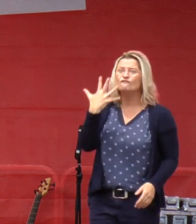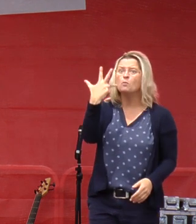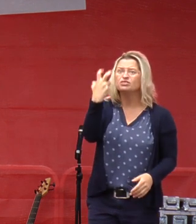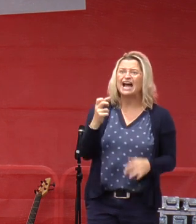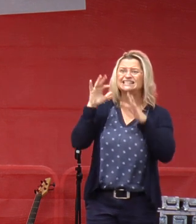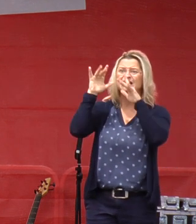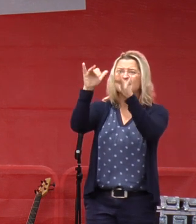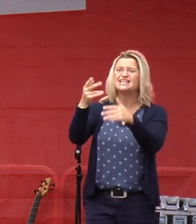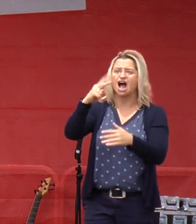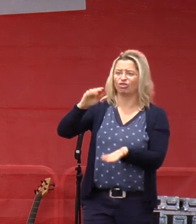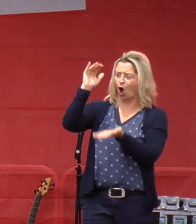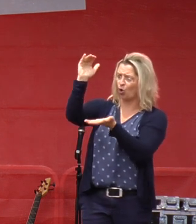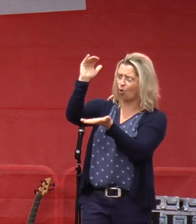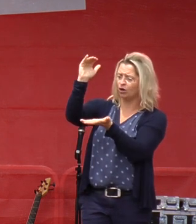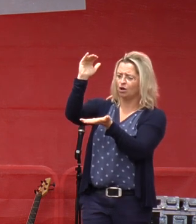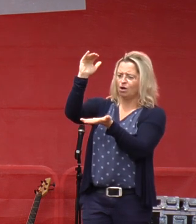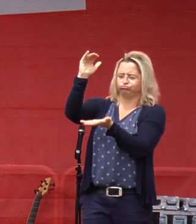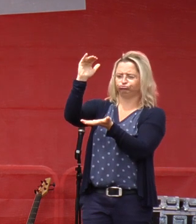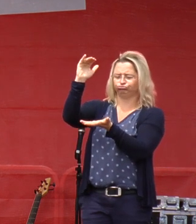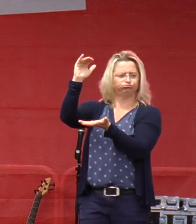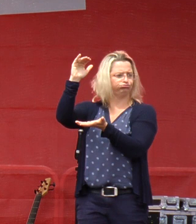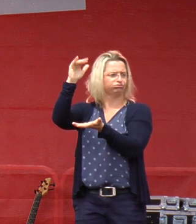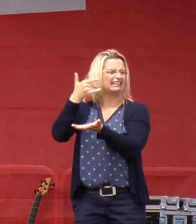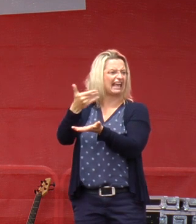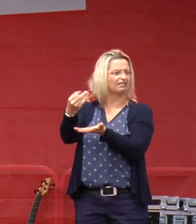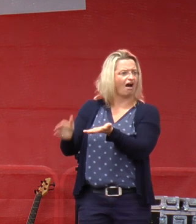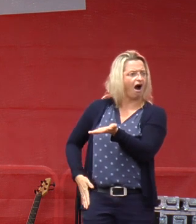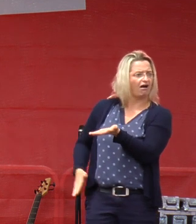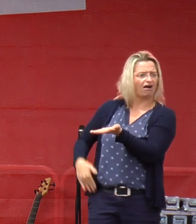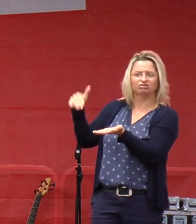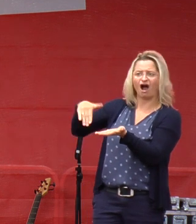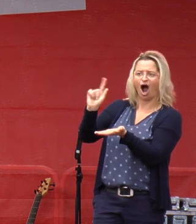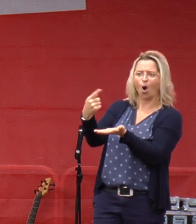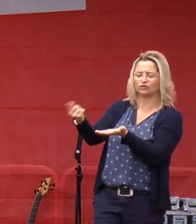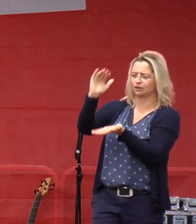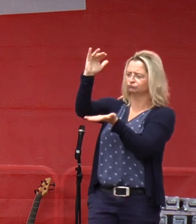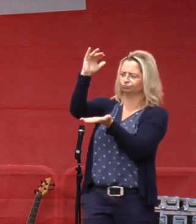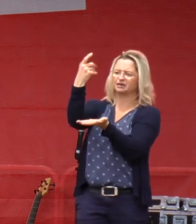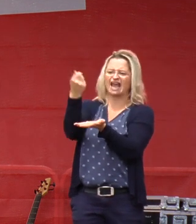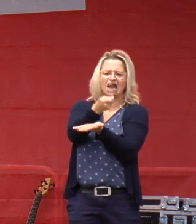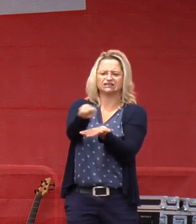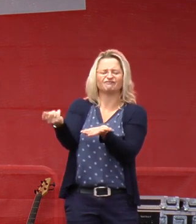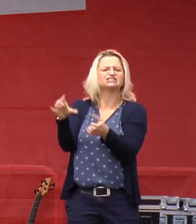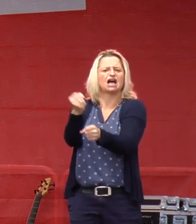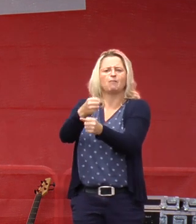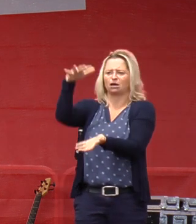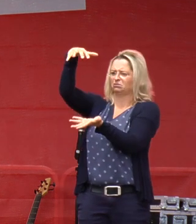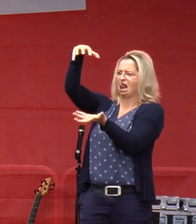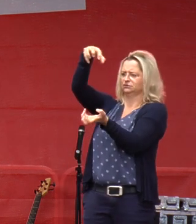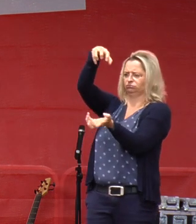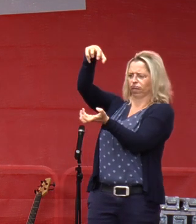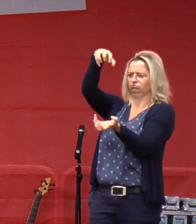Euro ist ja so eine Summe, mit der hat man jetzt nicht täglich zu tun. Deswegen habe ich mal rausgesucht, was man mit dem Geld so machen kann. Also man